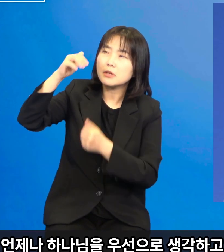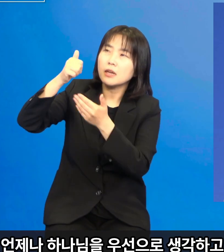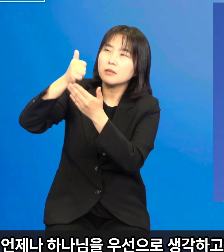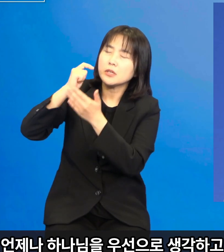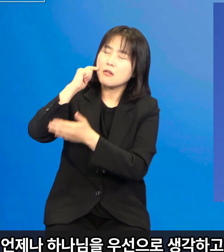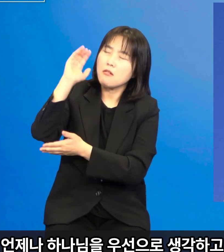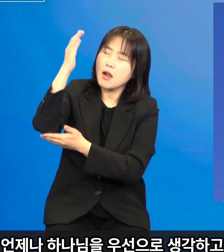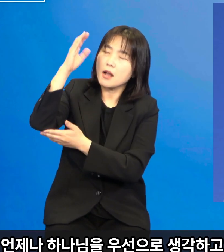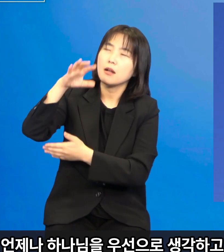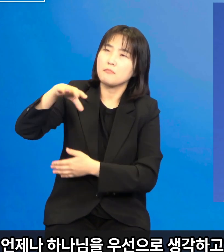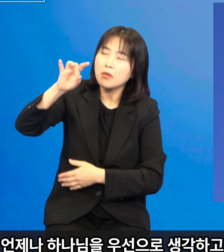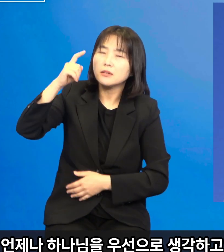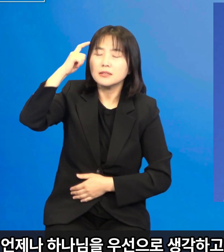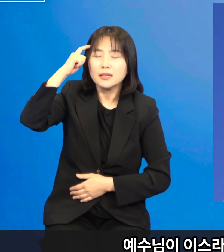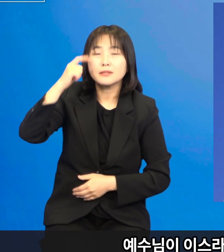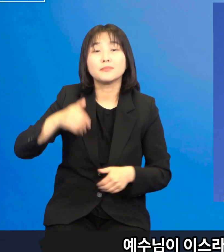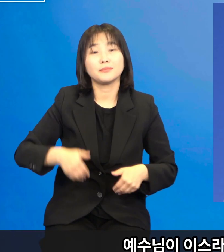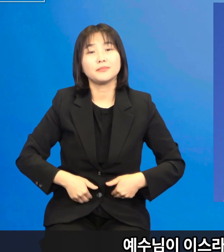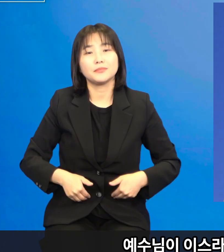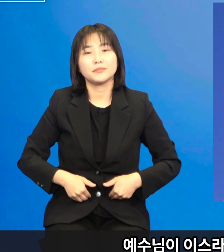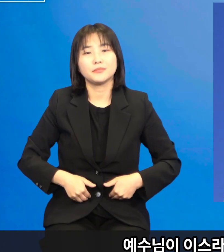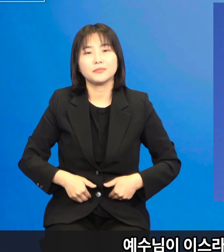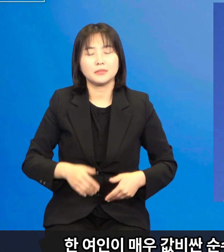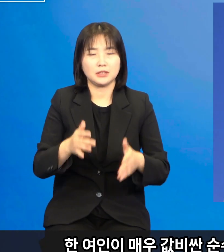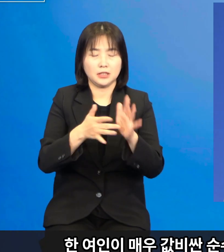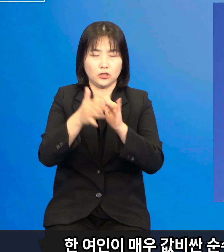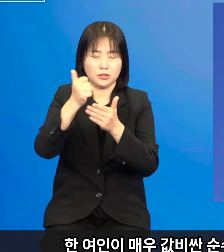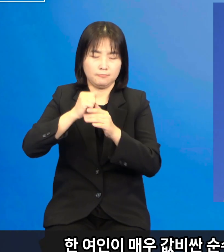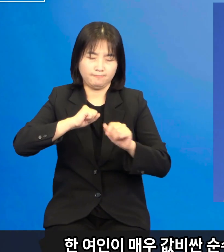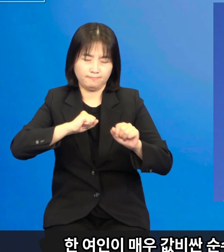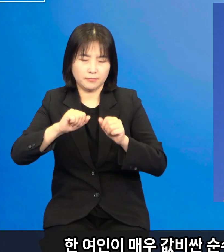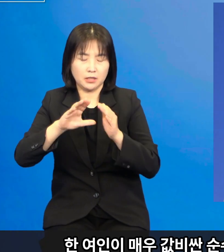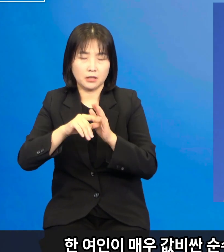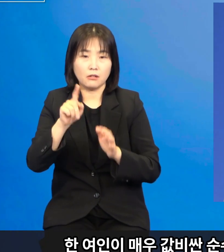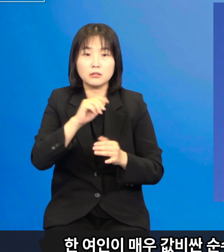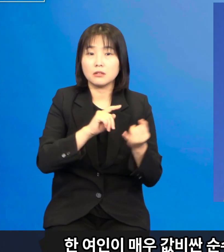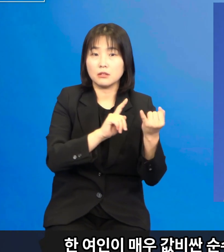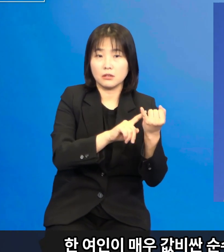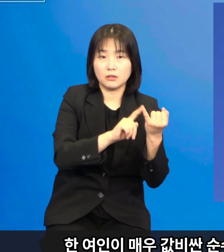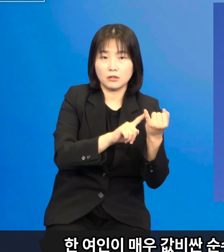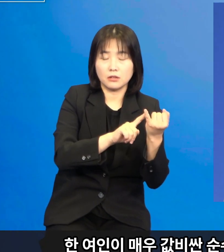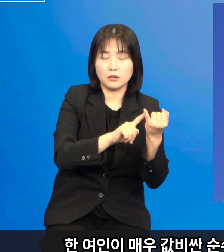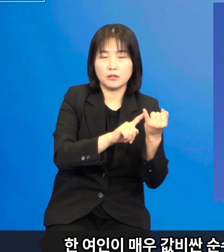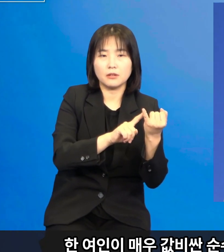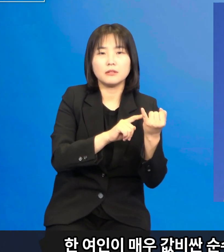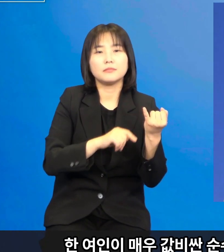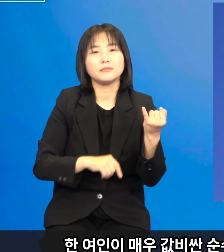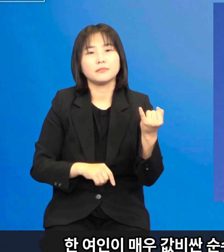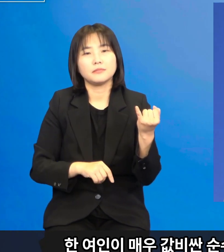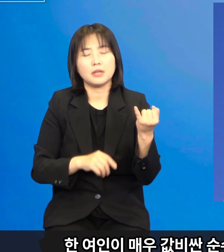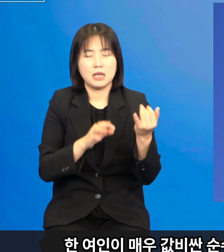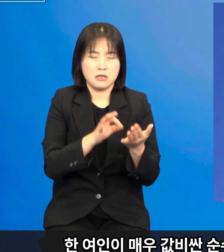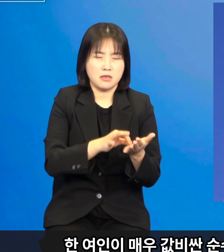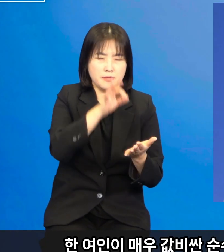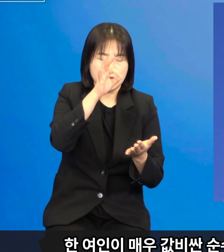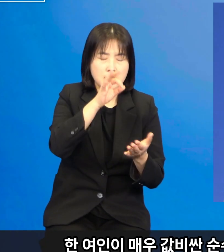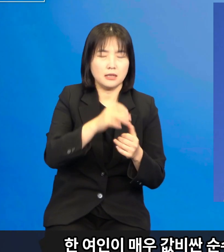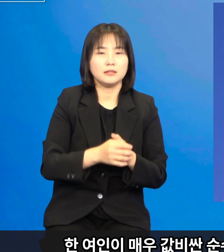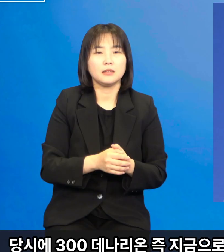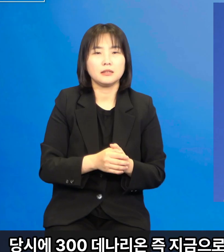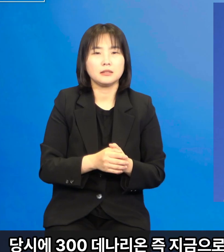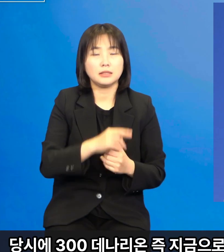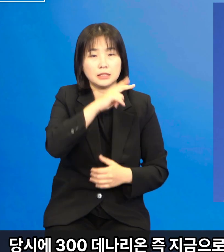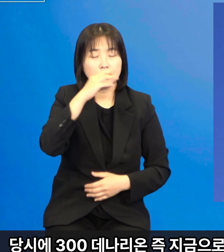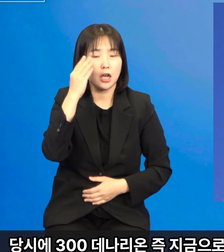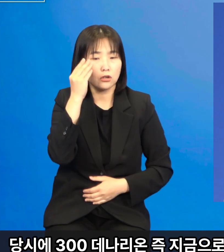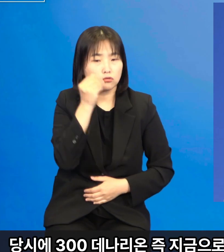영광을 생각하는 건 말이죠. 예수님이 사회 가실 때에도 한 여인이 매우 값비싼 순수한 이 나드 향유라고